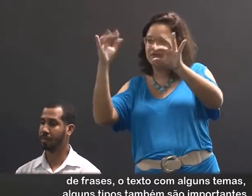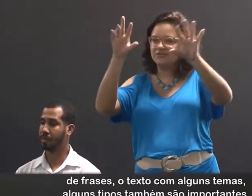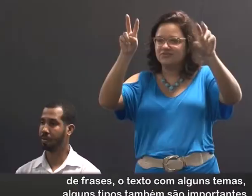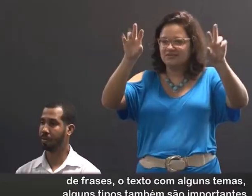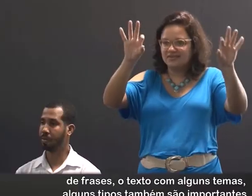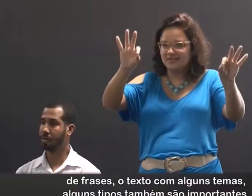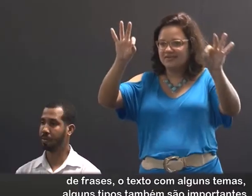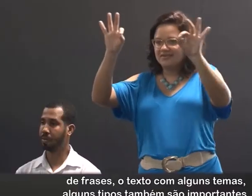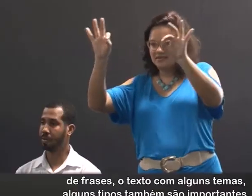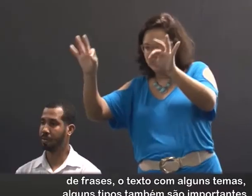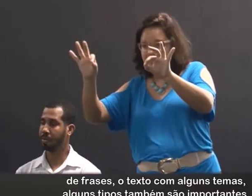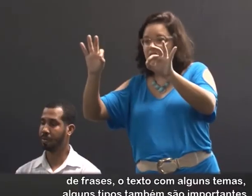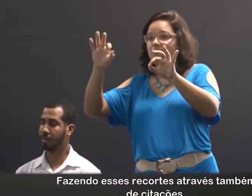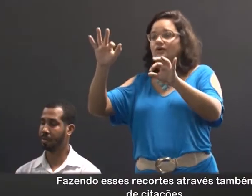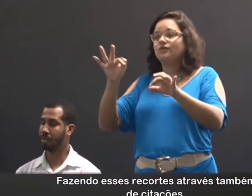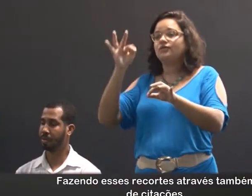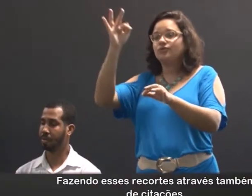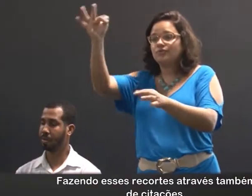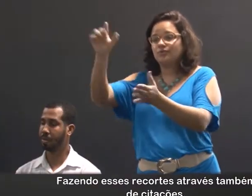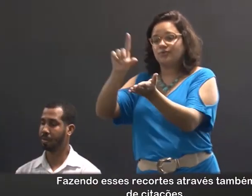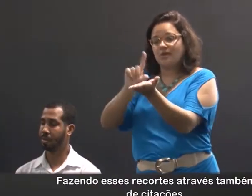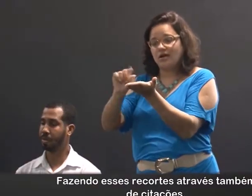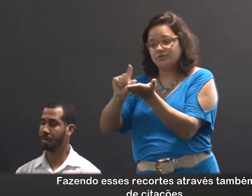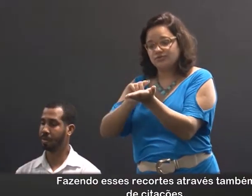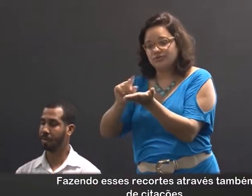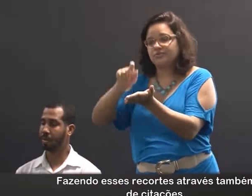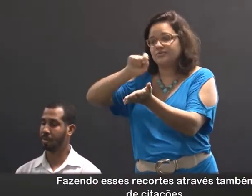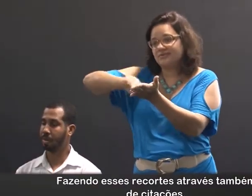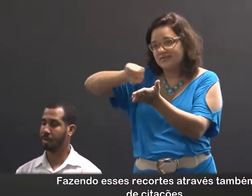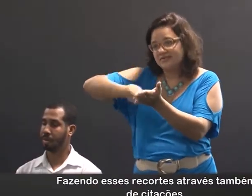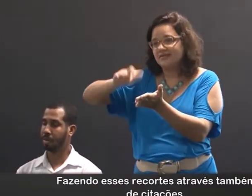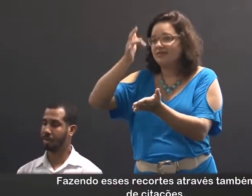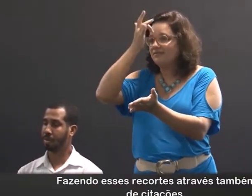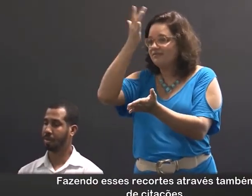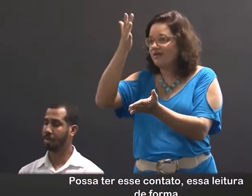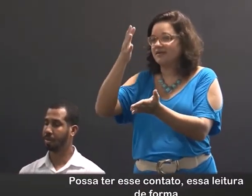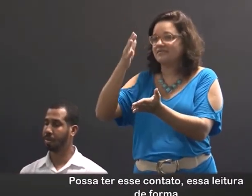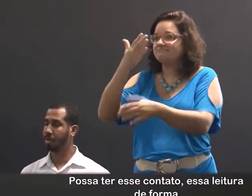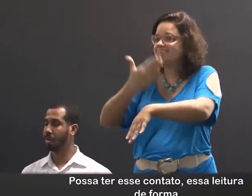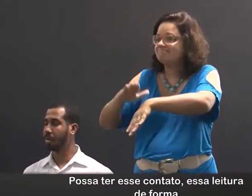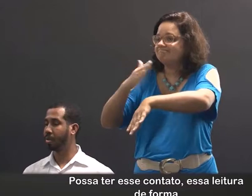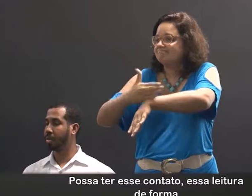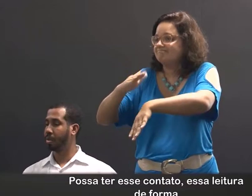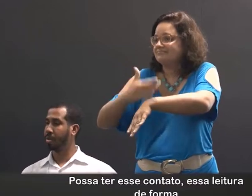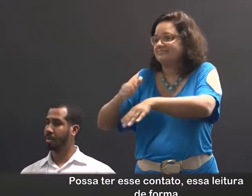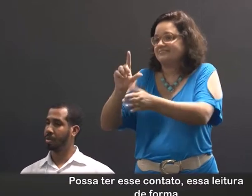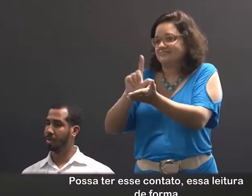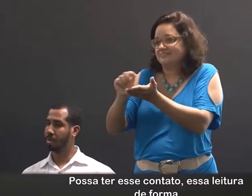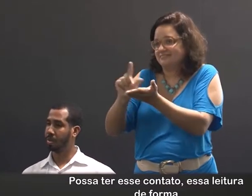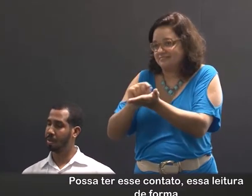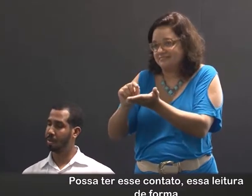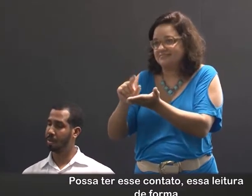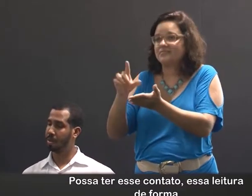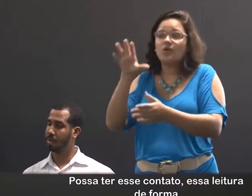também importantes, fazendo esses recortes através também de citações, artigos, ele possa ter esse contato também, essa leitura de